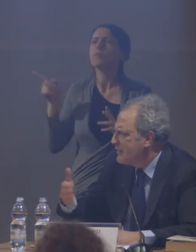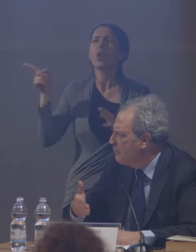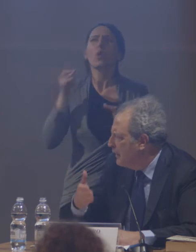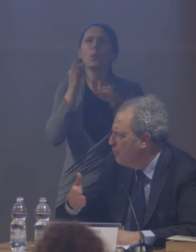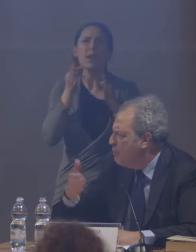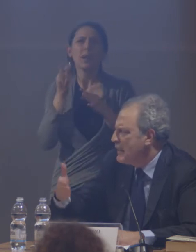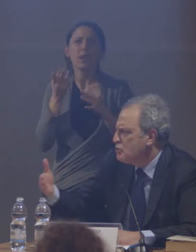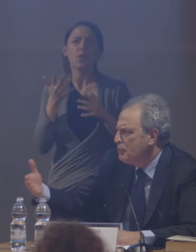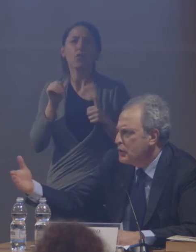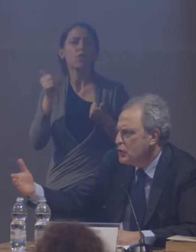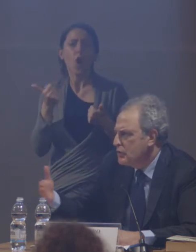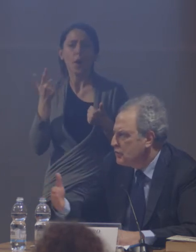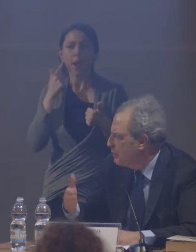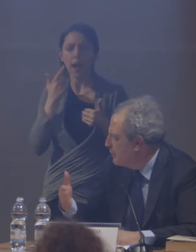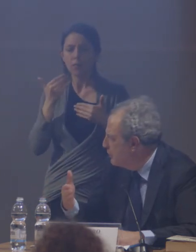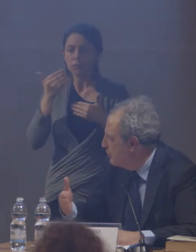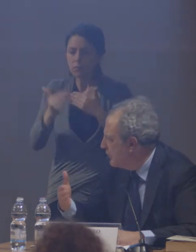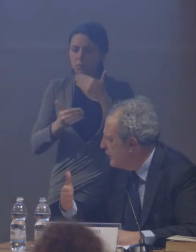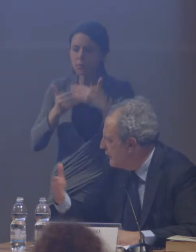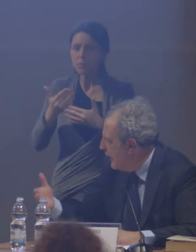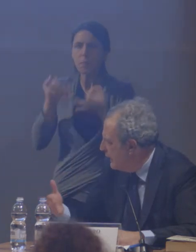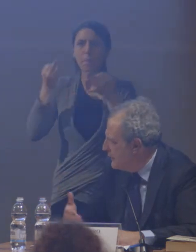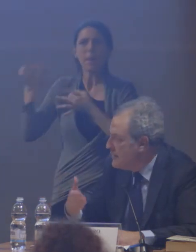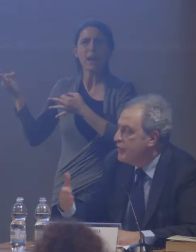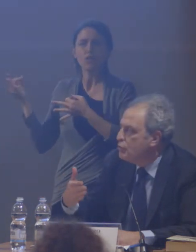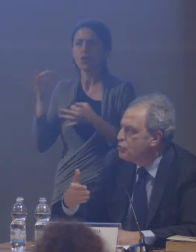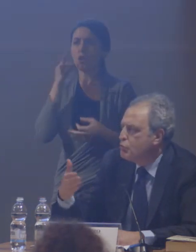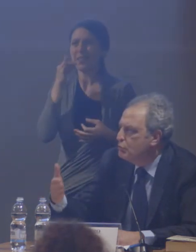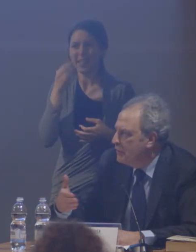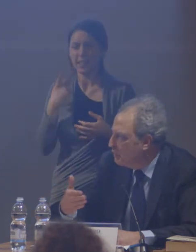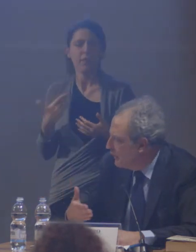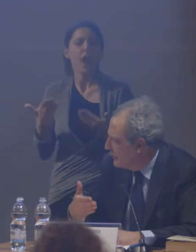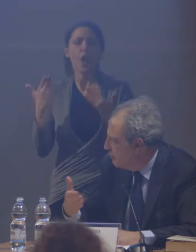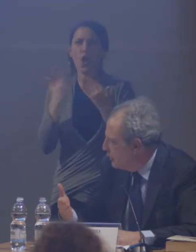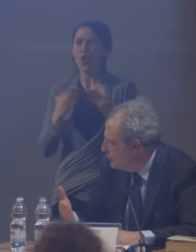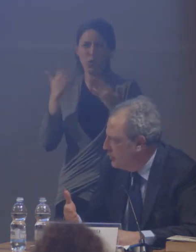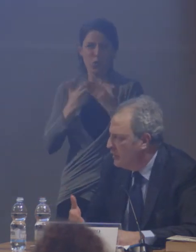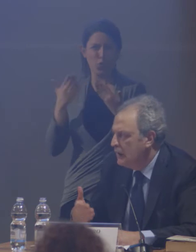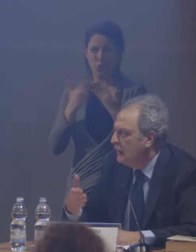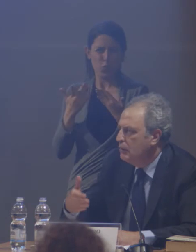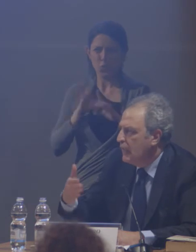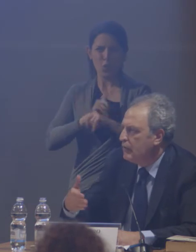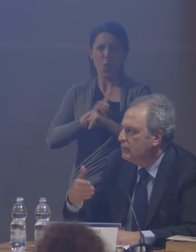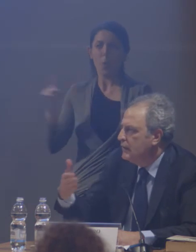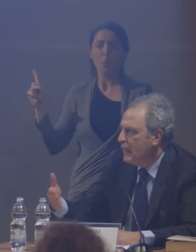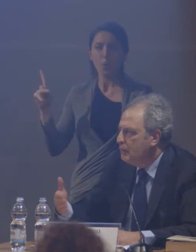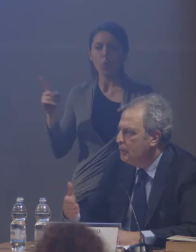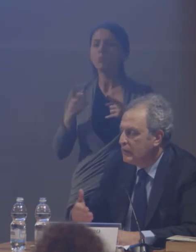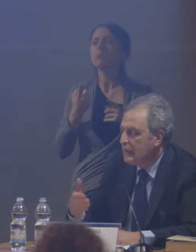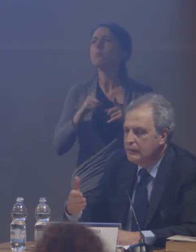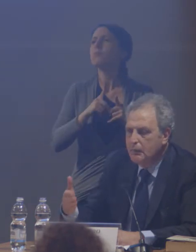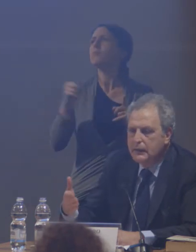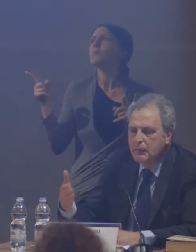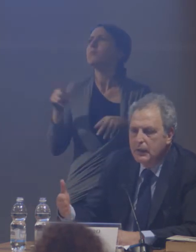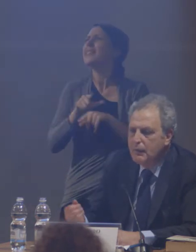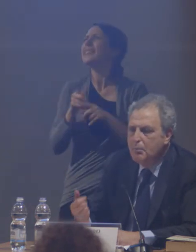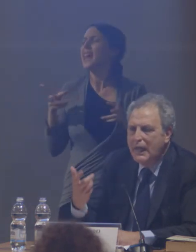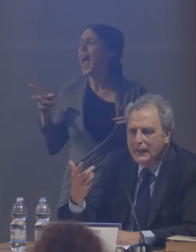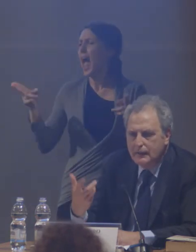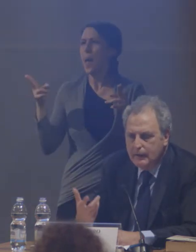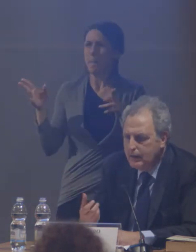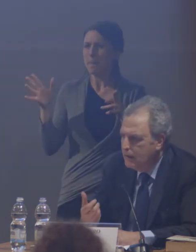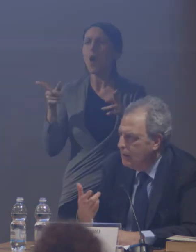una stima, un passo preciso, per cui tu in realtà, se non studi in qualche modo, in un arco di tempo relativamente